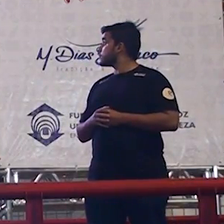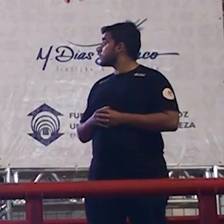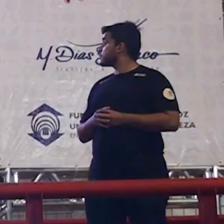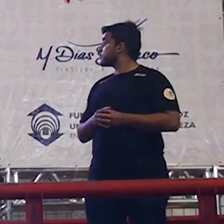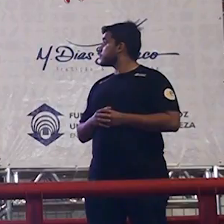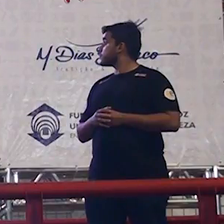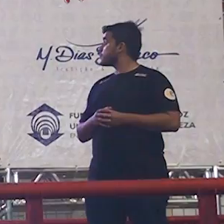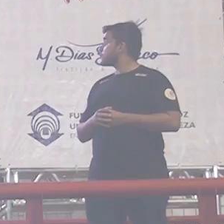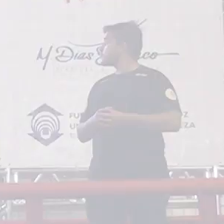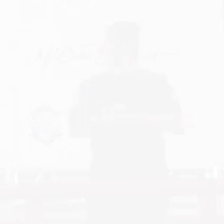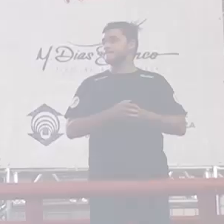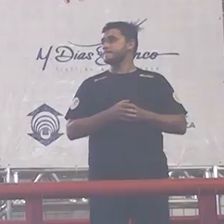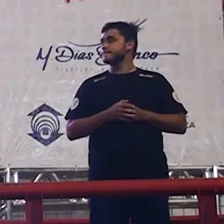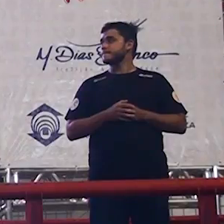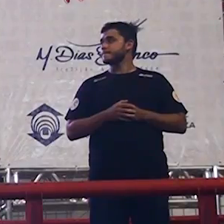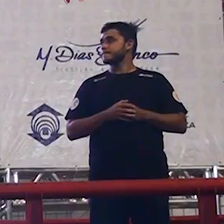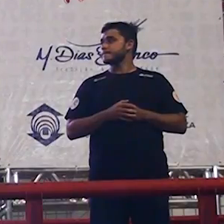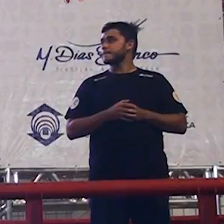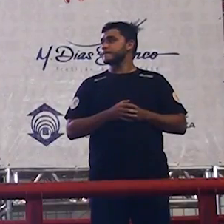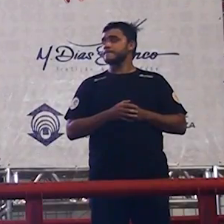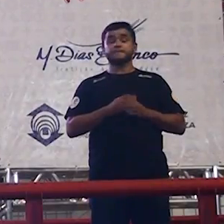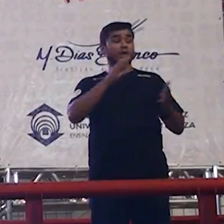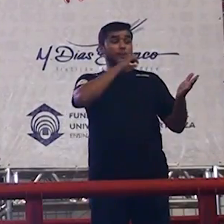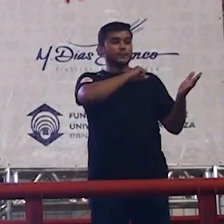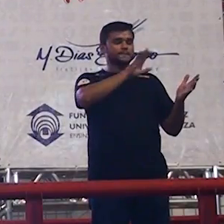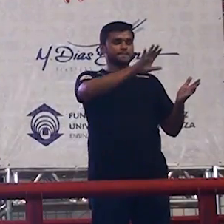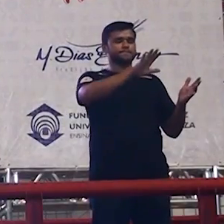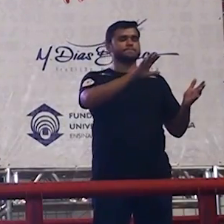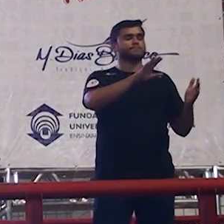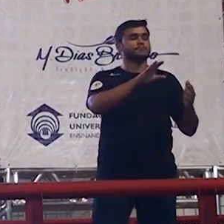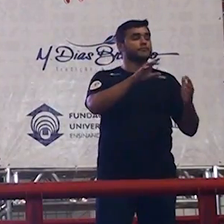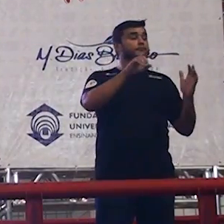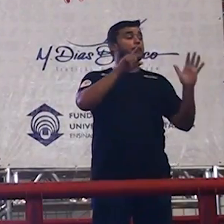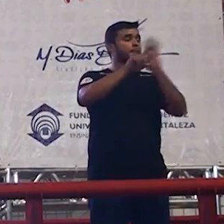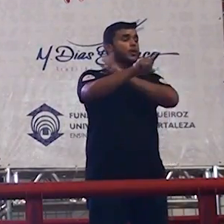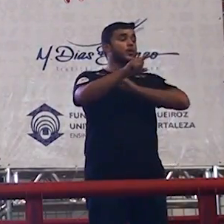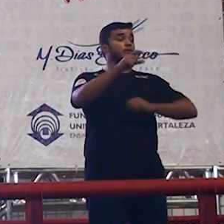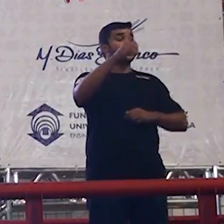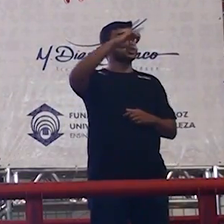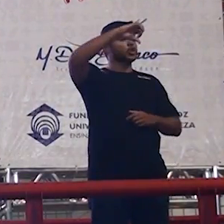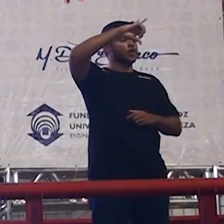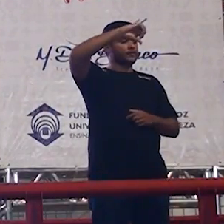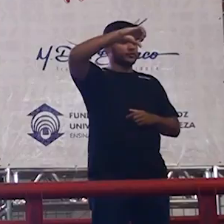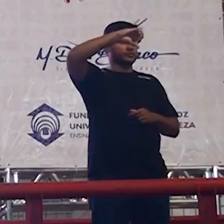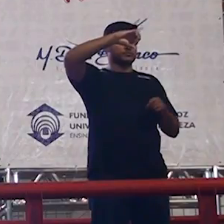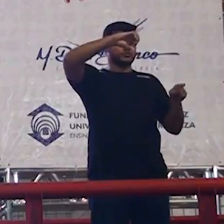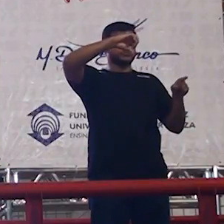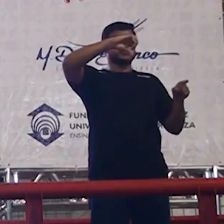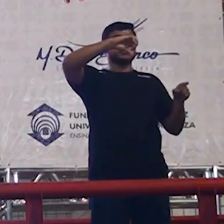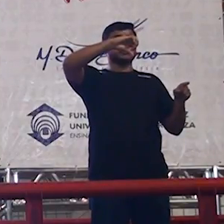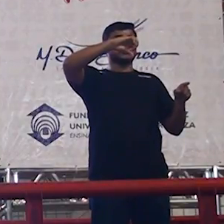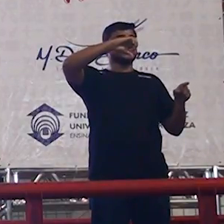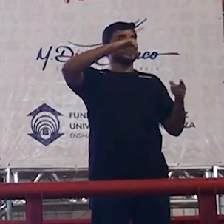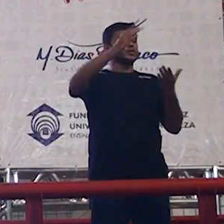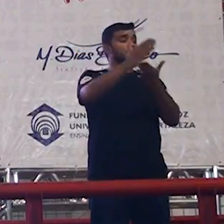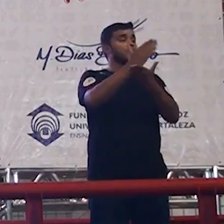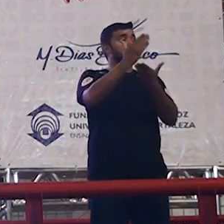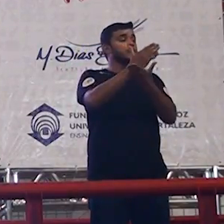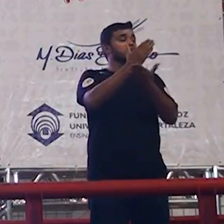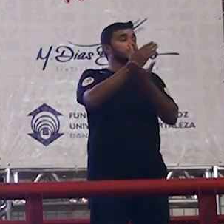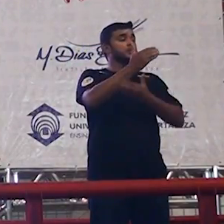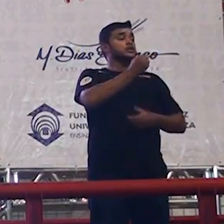Mais uma questão? Pessoal, coloquem aí na questão 9 da